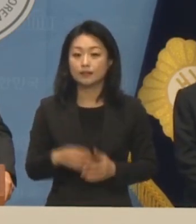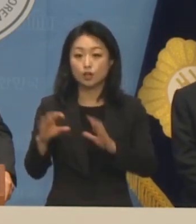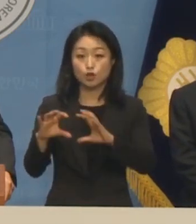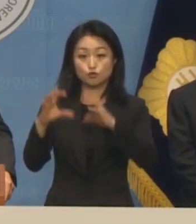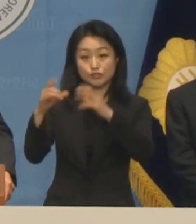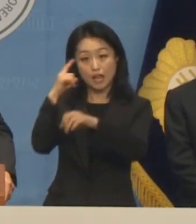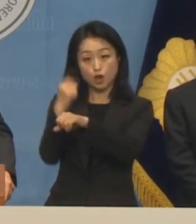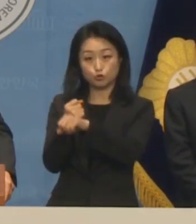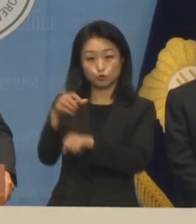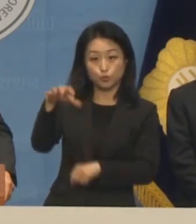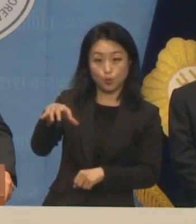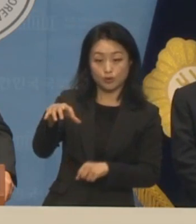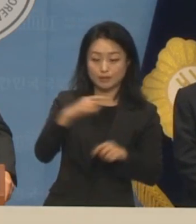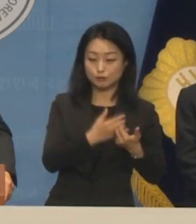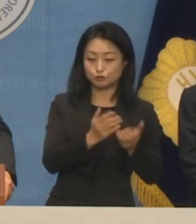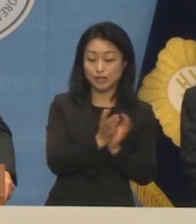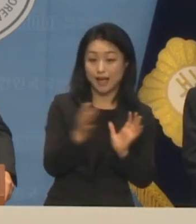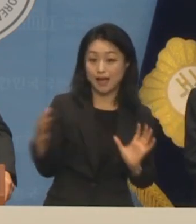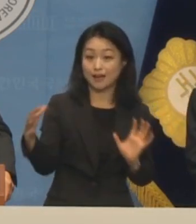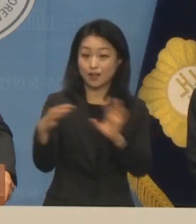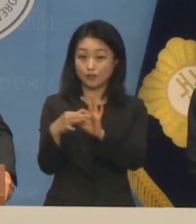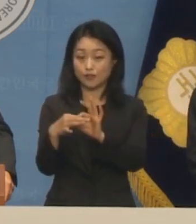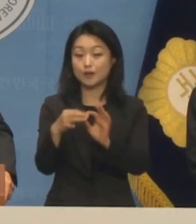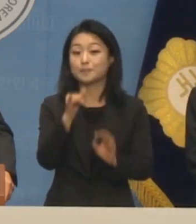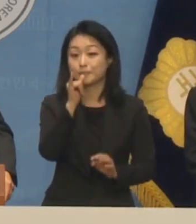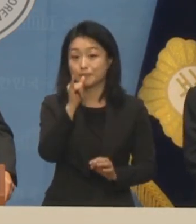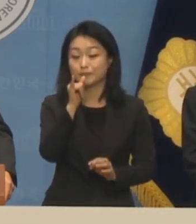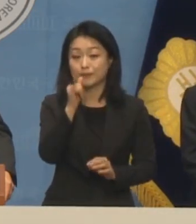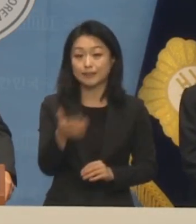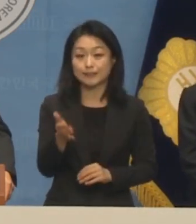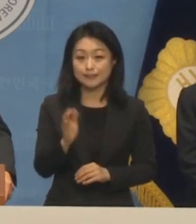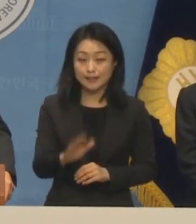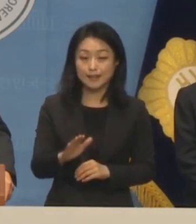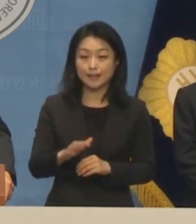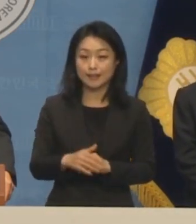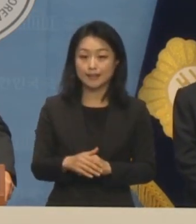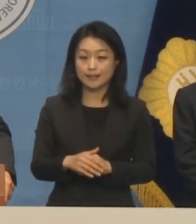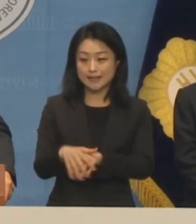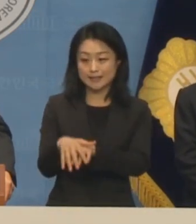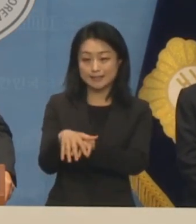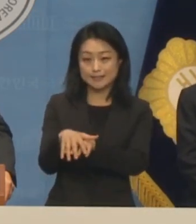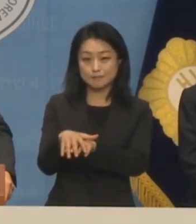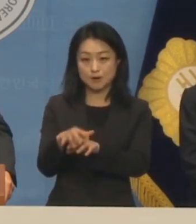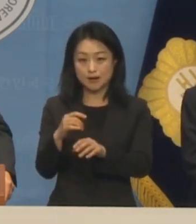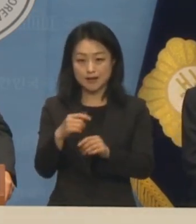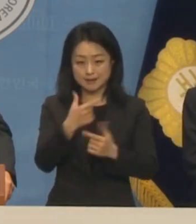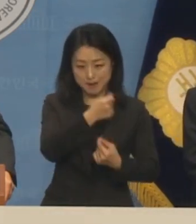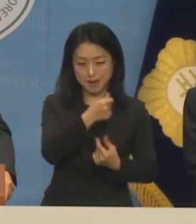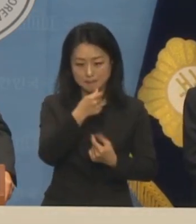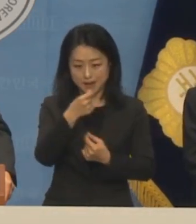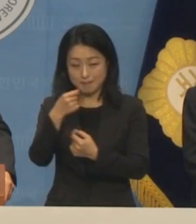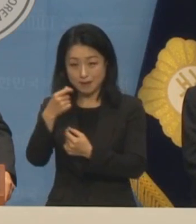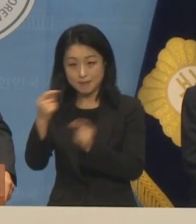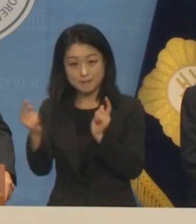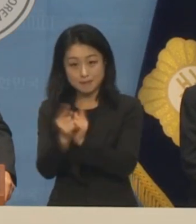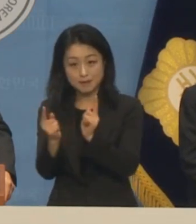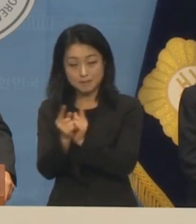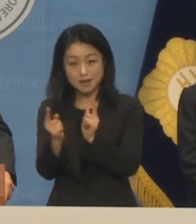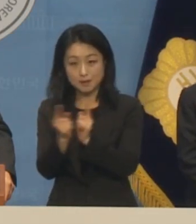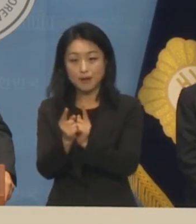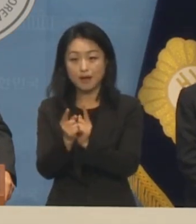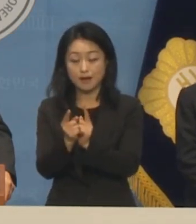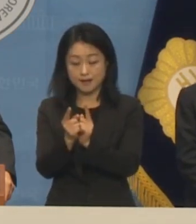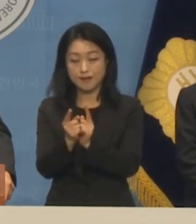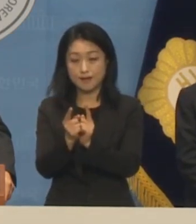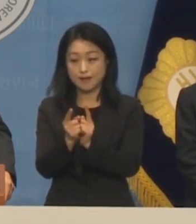연구단체와 연관을 맺은 적은 간혹 있었으나 본격적으로 체계화한 적은 없었습니다. 이번에 방미단의